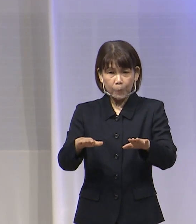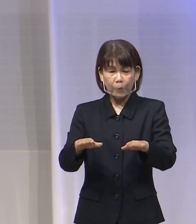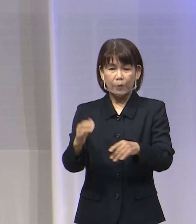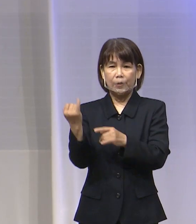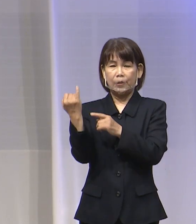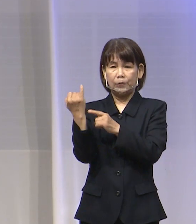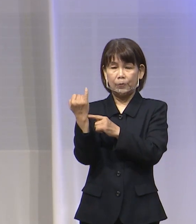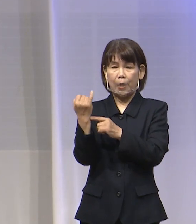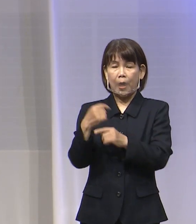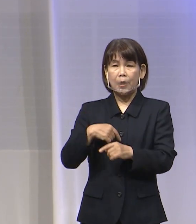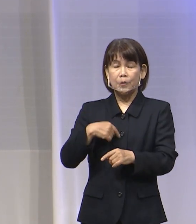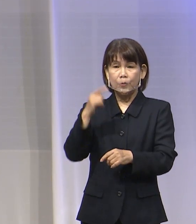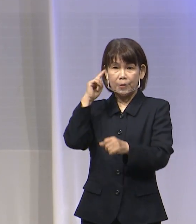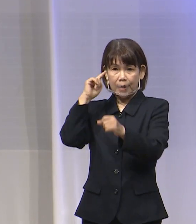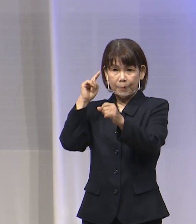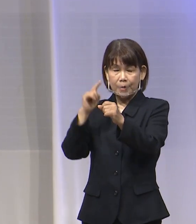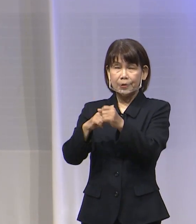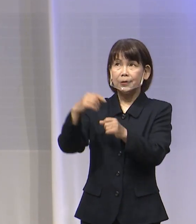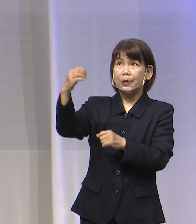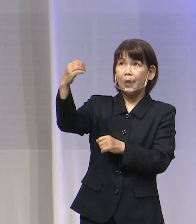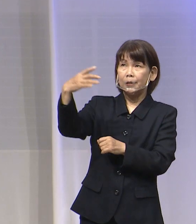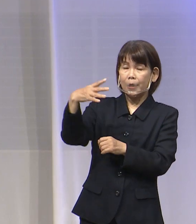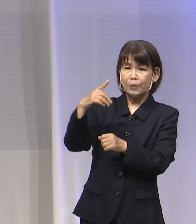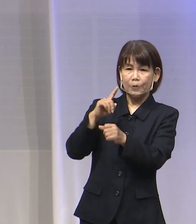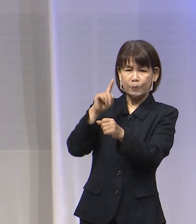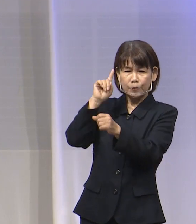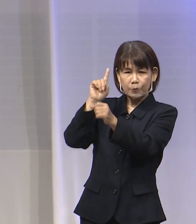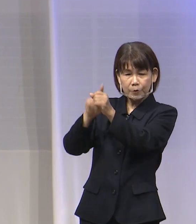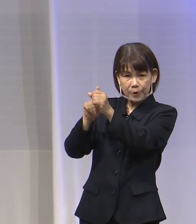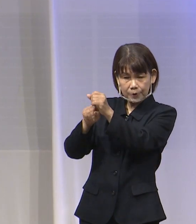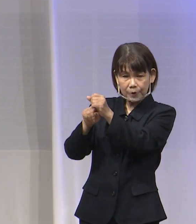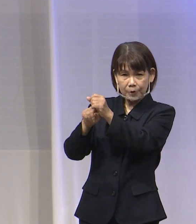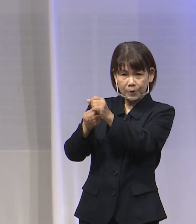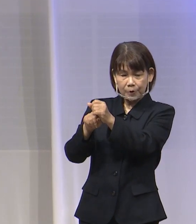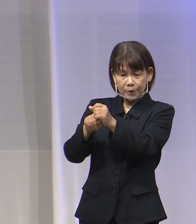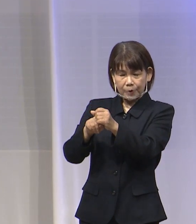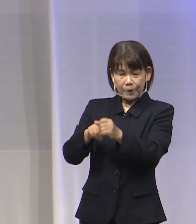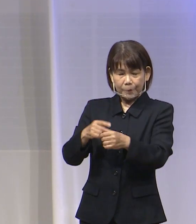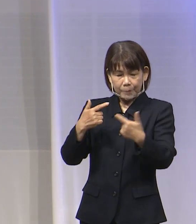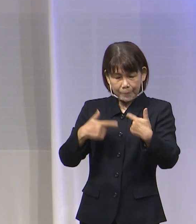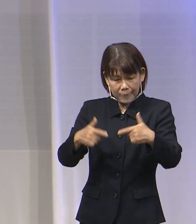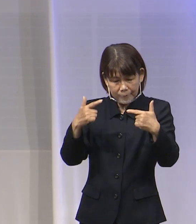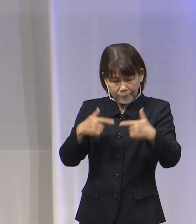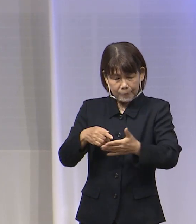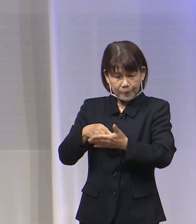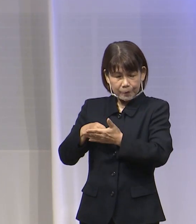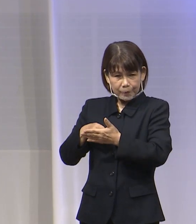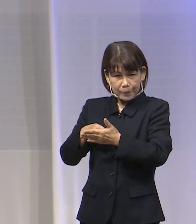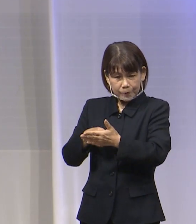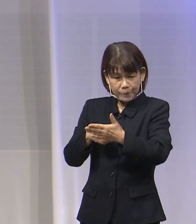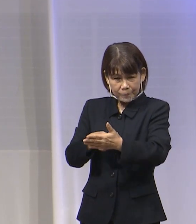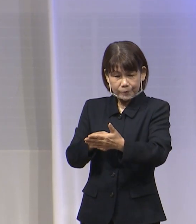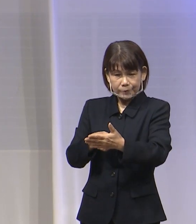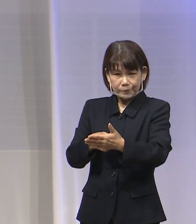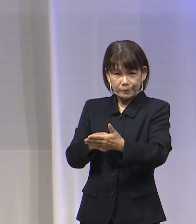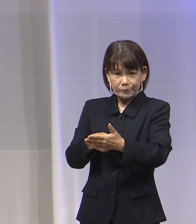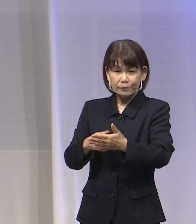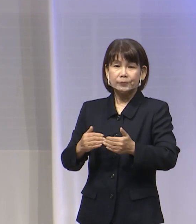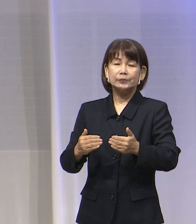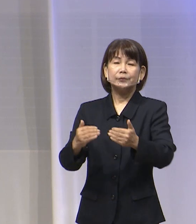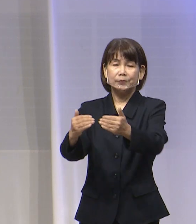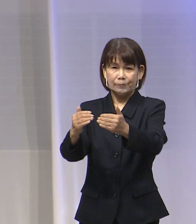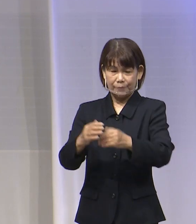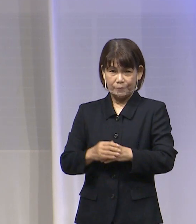目指した光に向かって力強く毎日前進をしていますこの言葉を